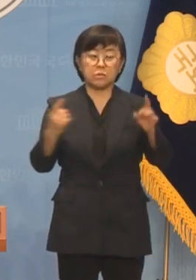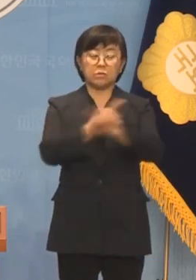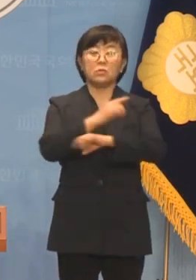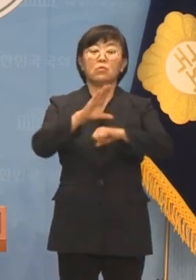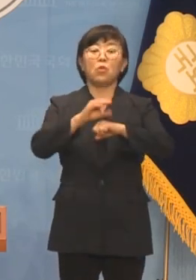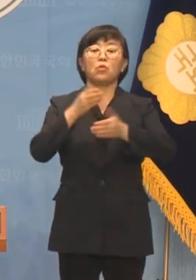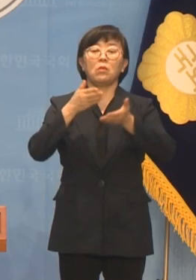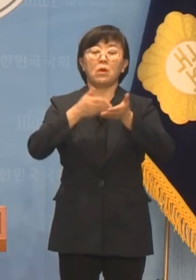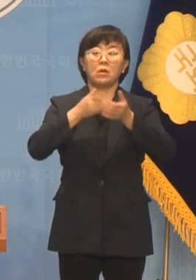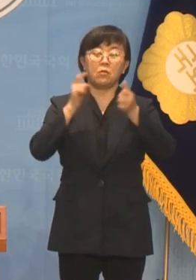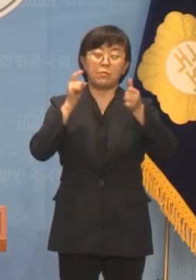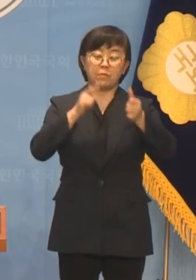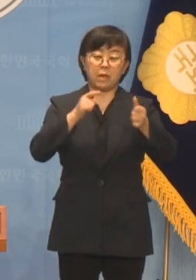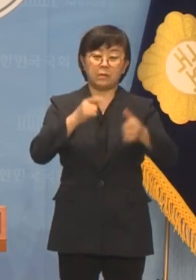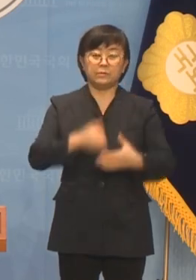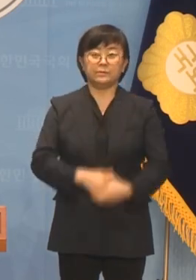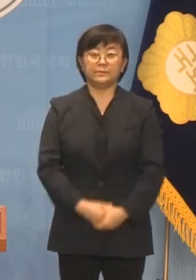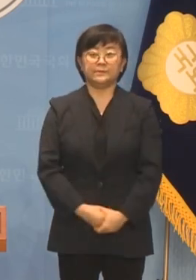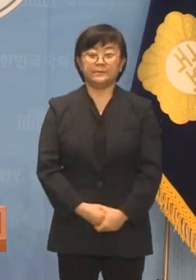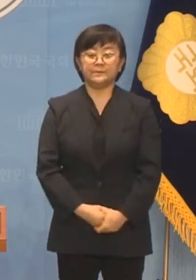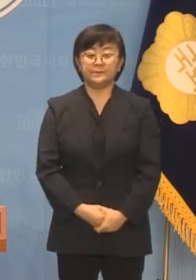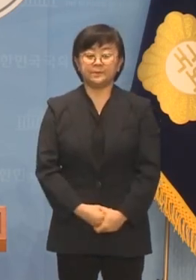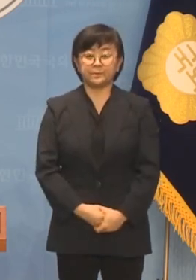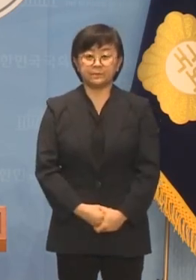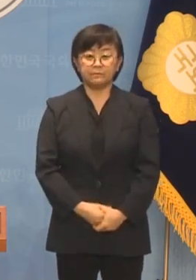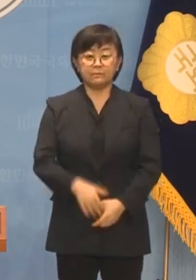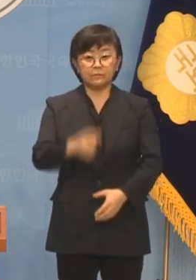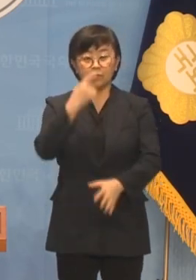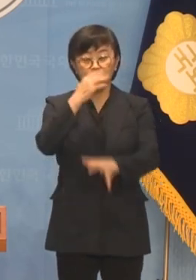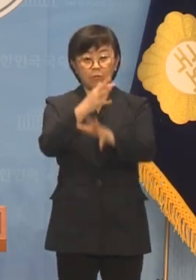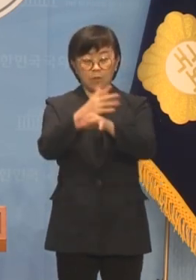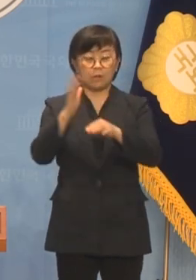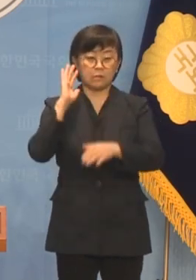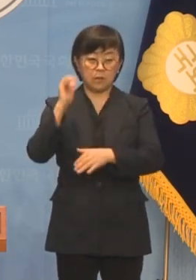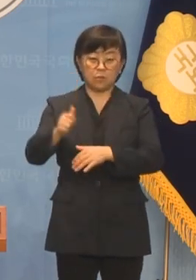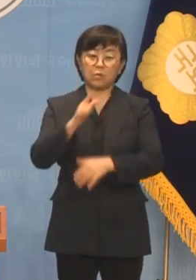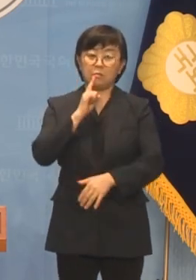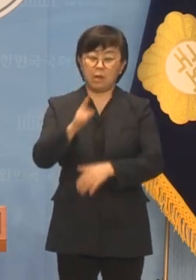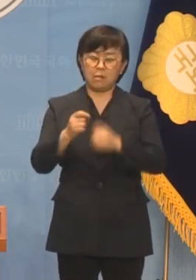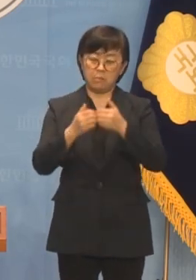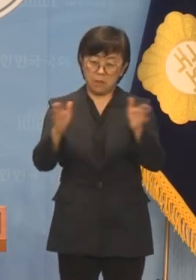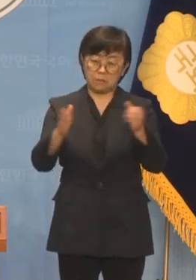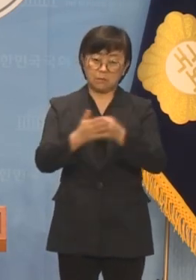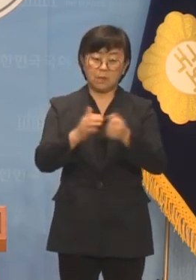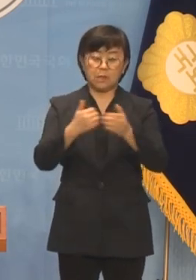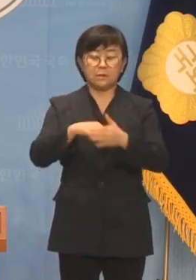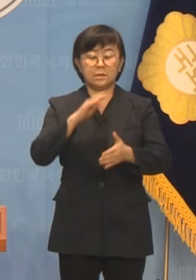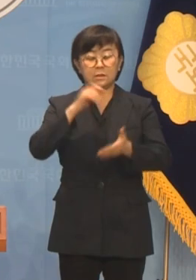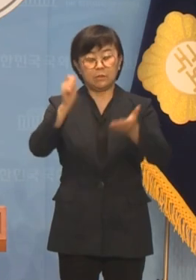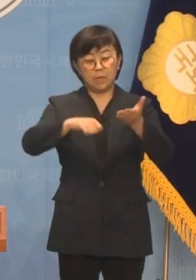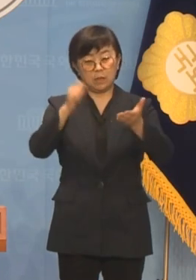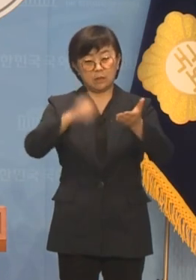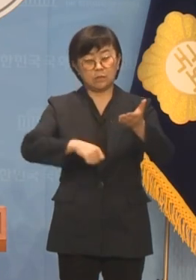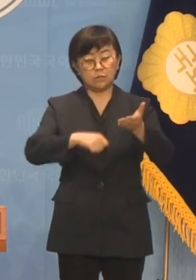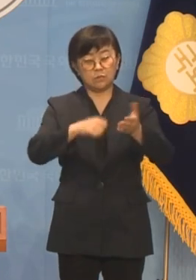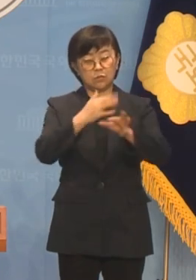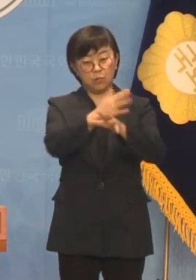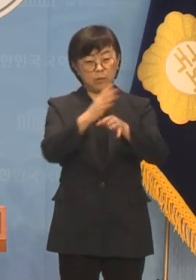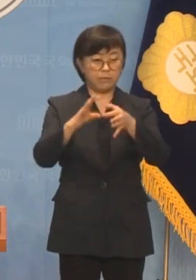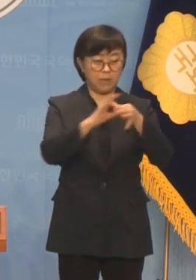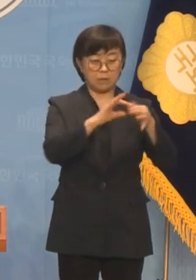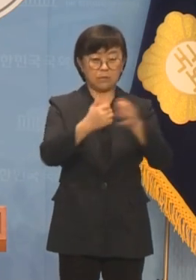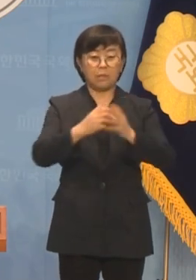정정보도를 하라고 판결했습니다. 코미디 같은 대통령의 비속어가 코미디 같은 판결로 이어지다니